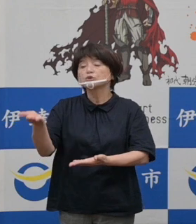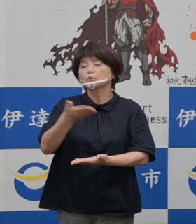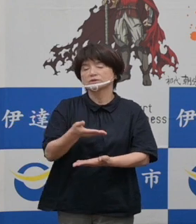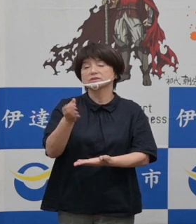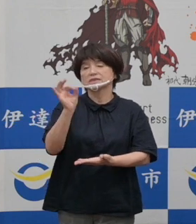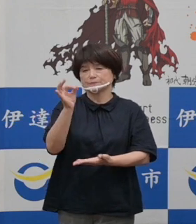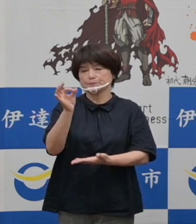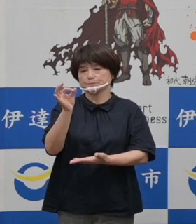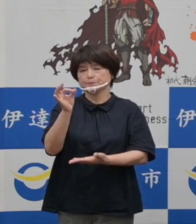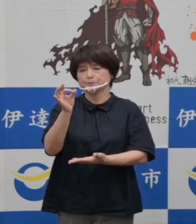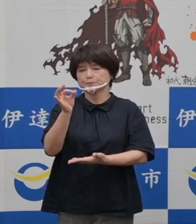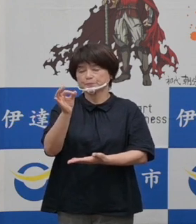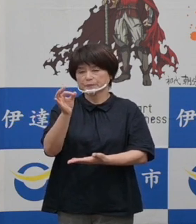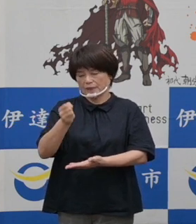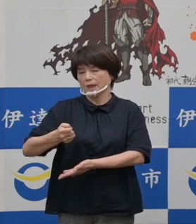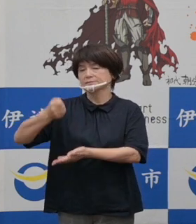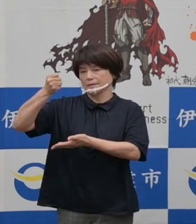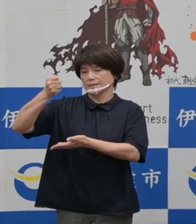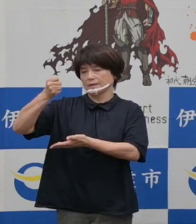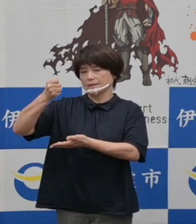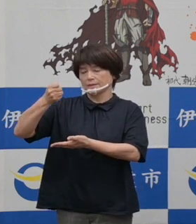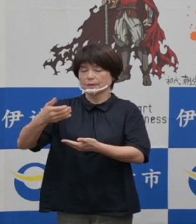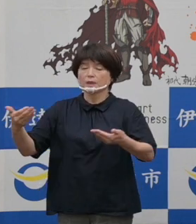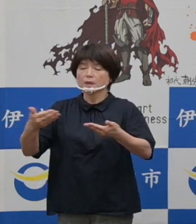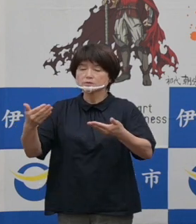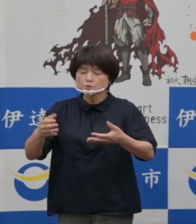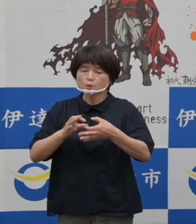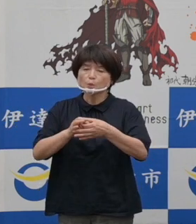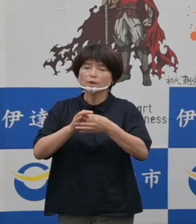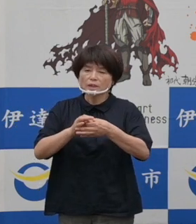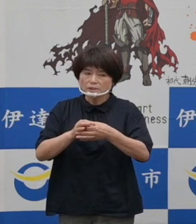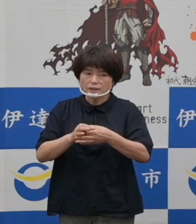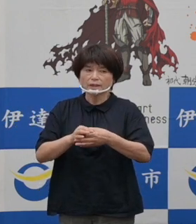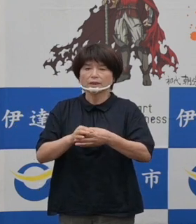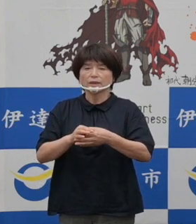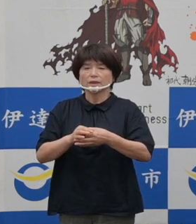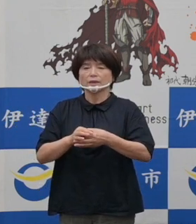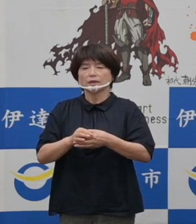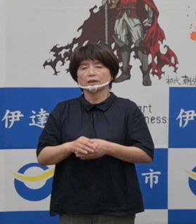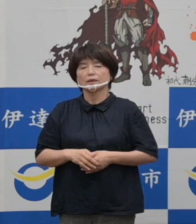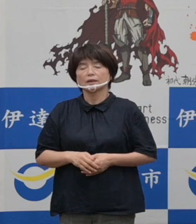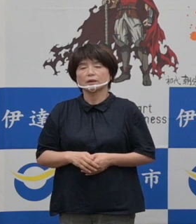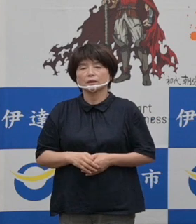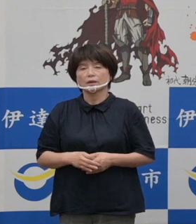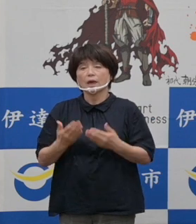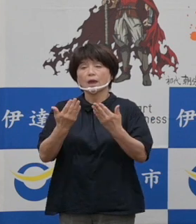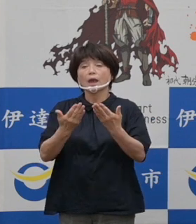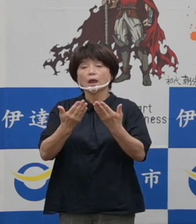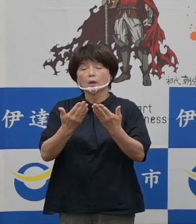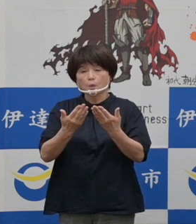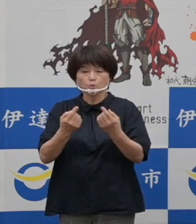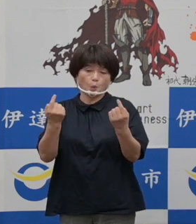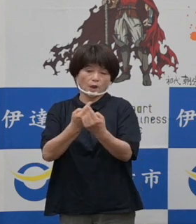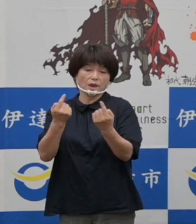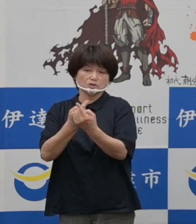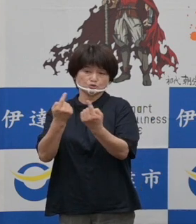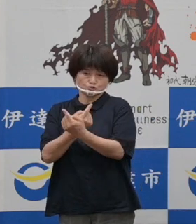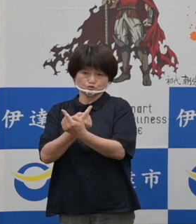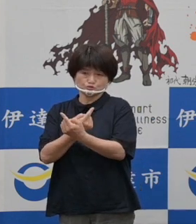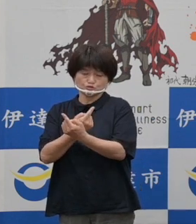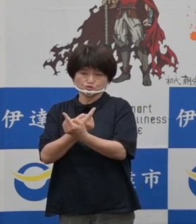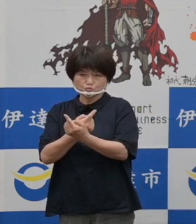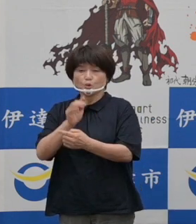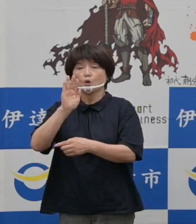としては一番多いものになっています。また事業に伴いまして、今回の学校の改築等も、ね、参加しております